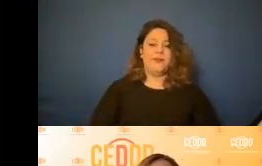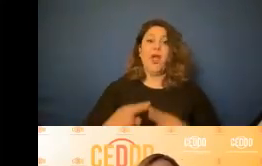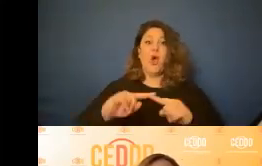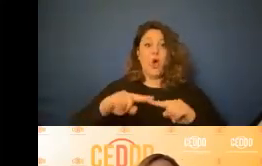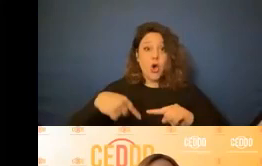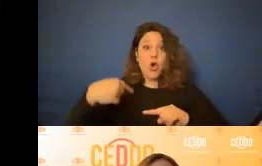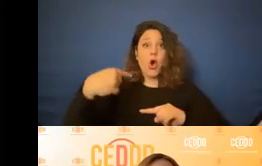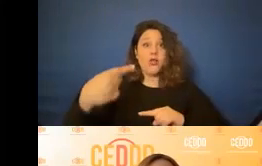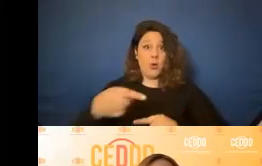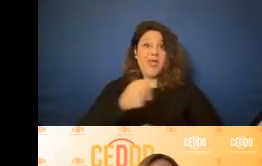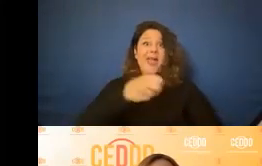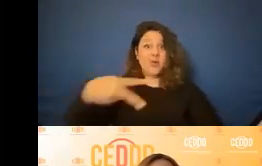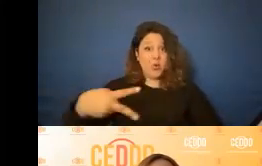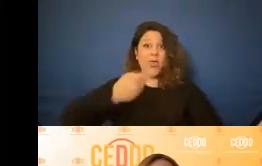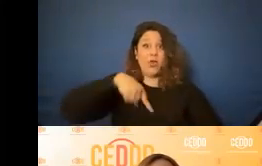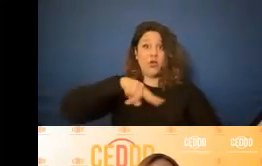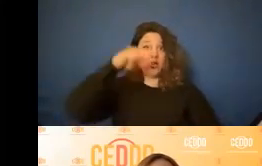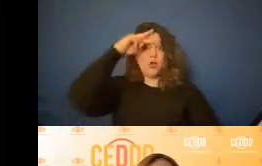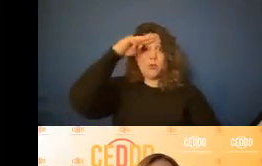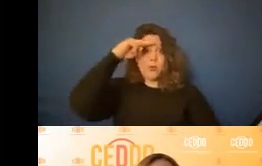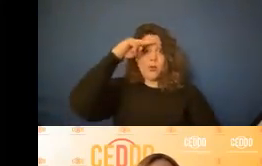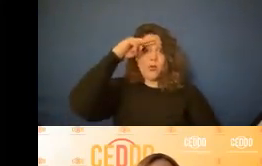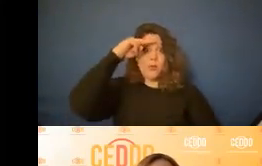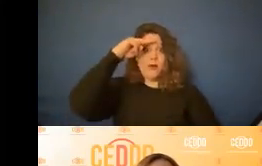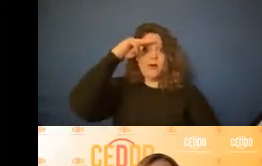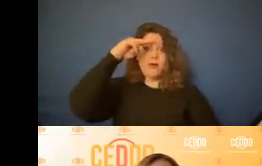una consecuencia claro, porque no toda cosa es lo mismo,